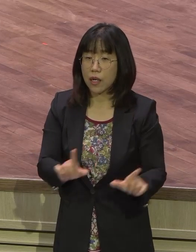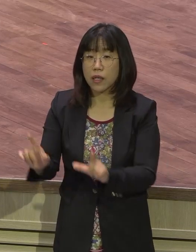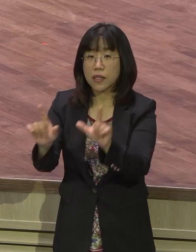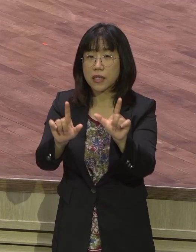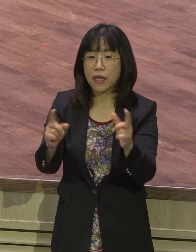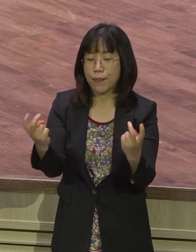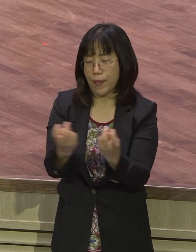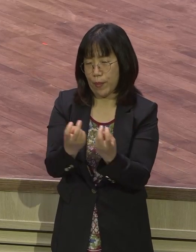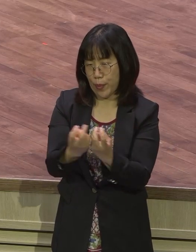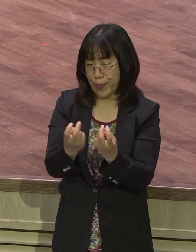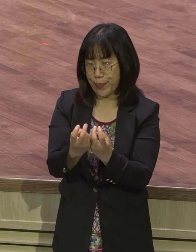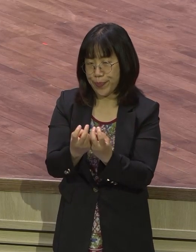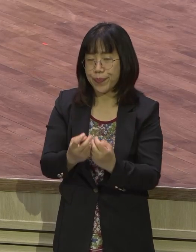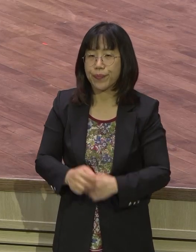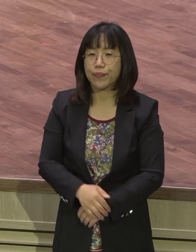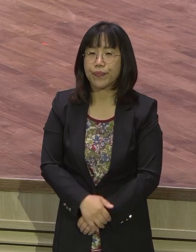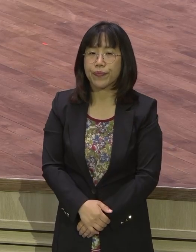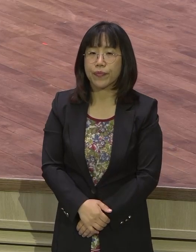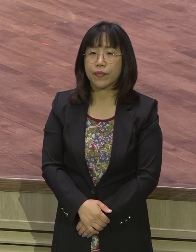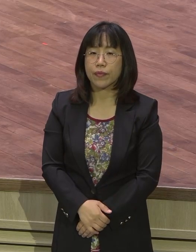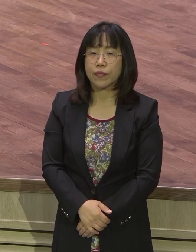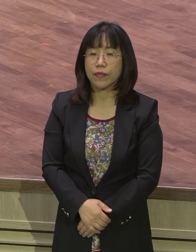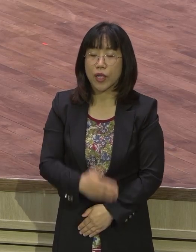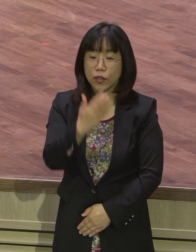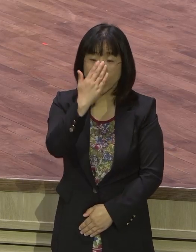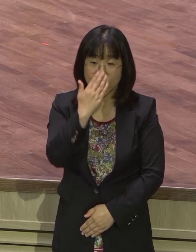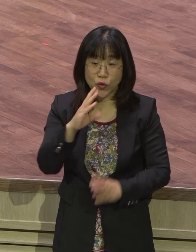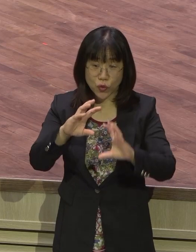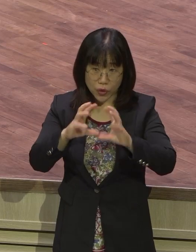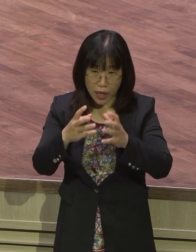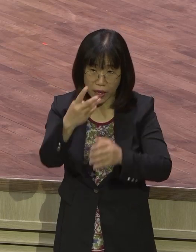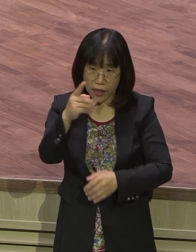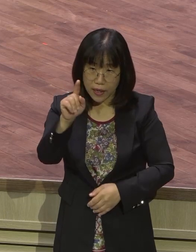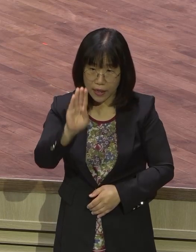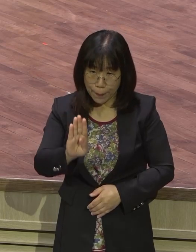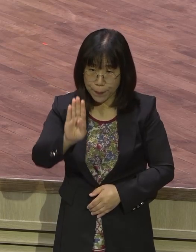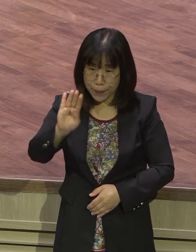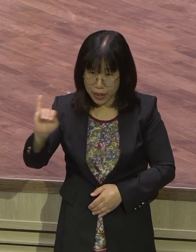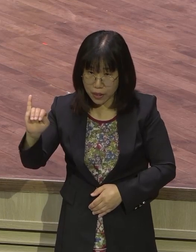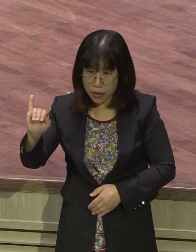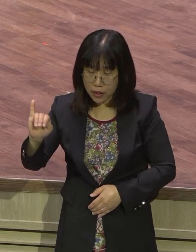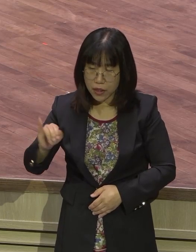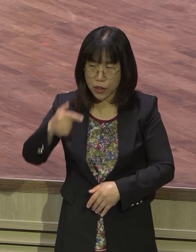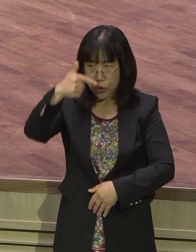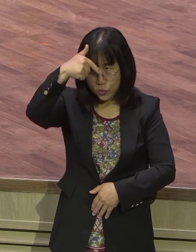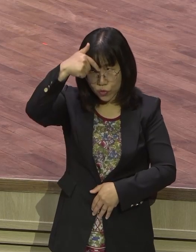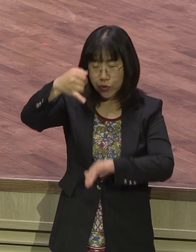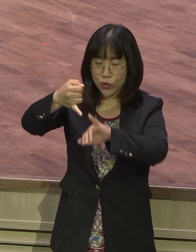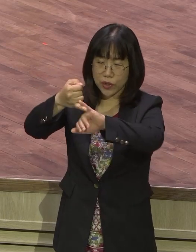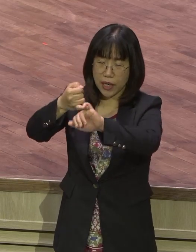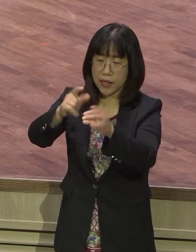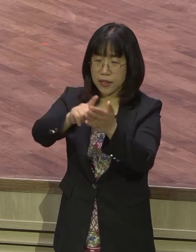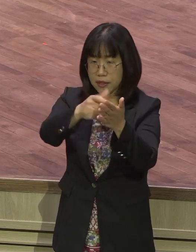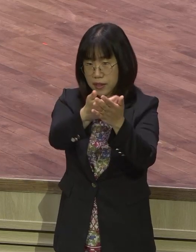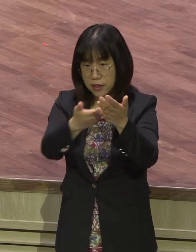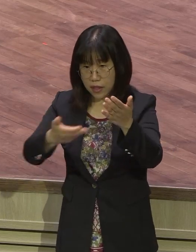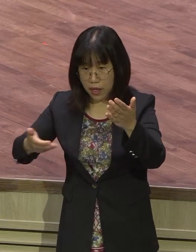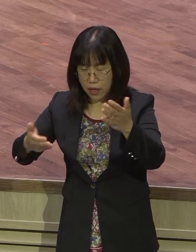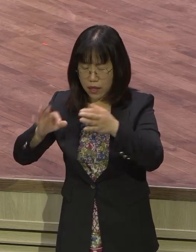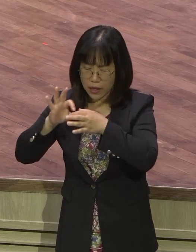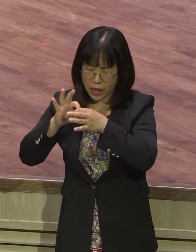기록한 말씀이에요. 유대의 라피들은요 구약시대부터 회당해서